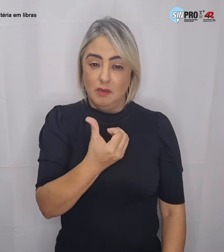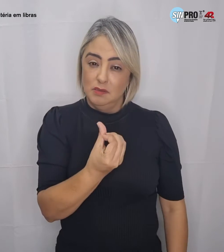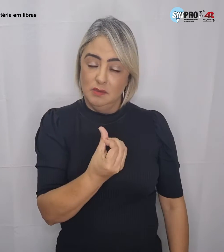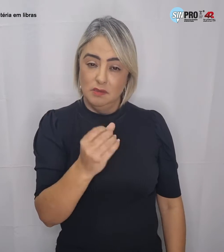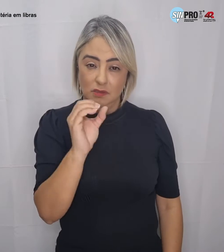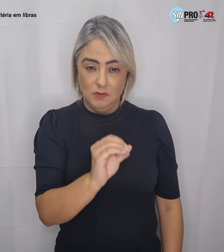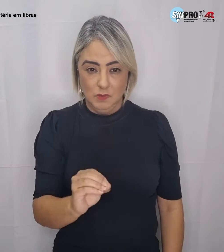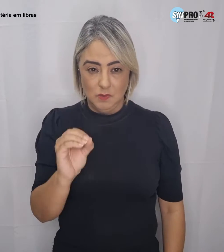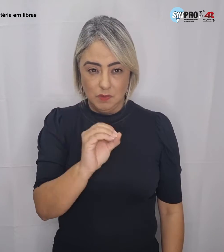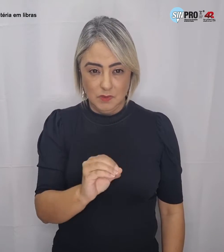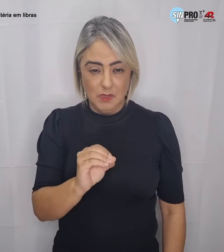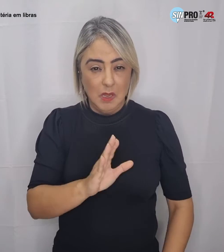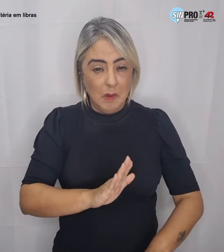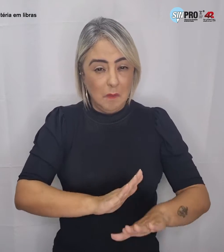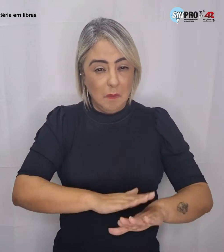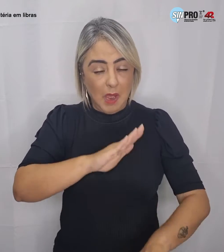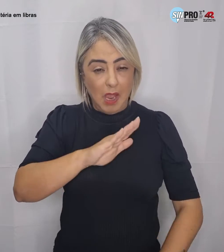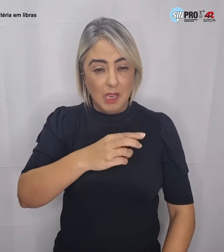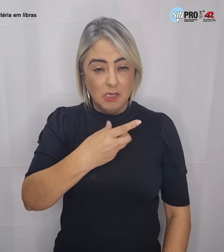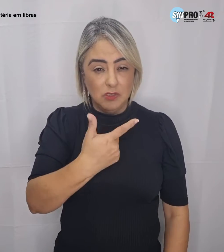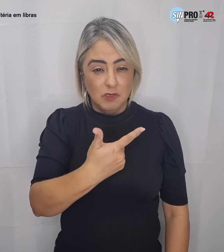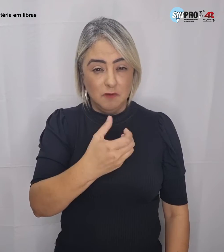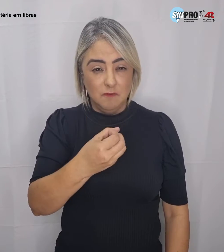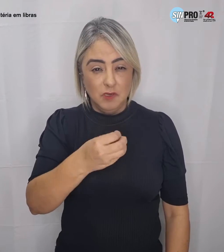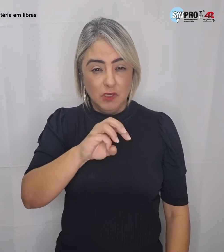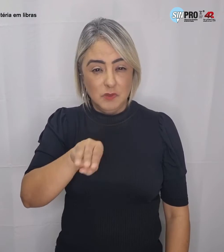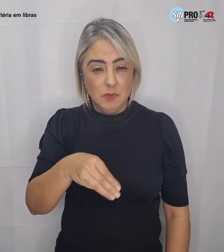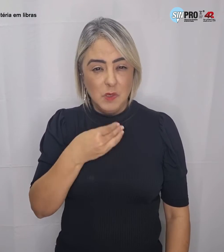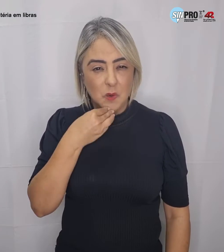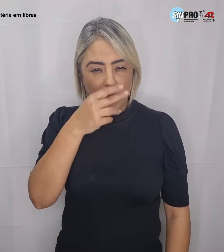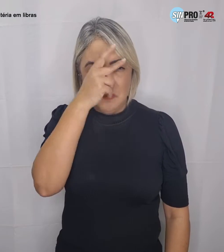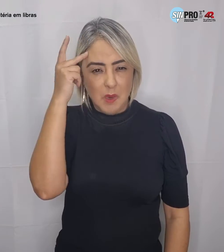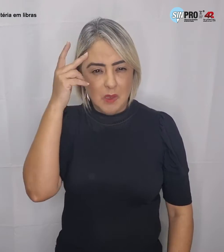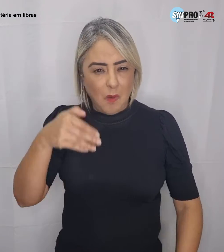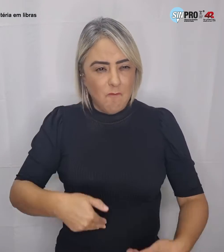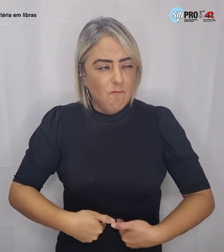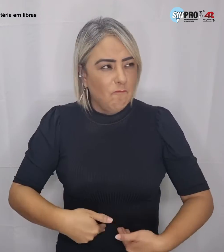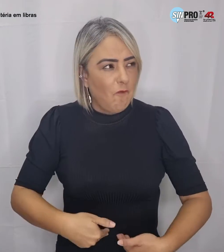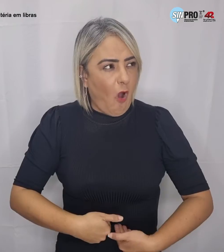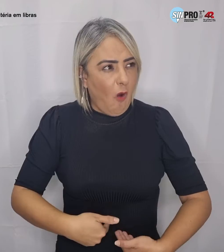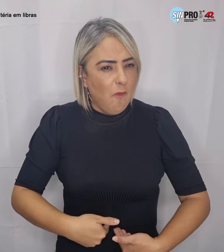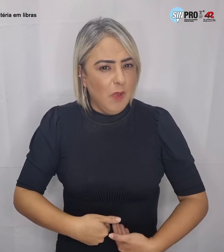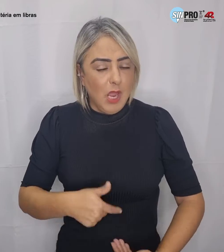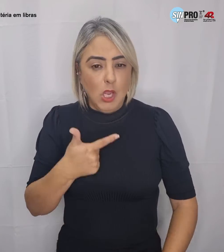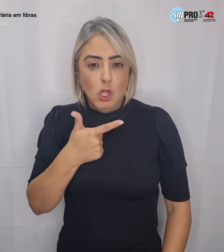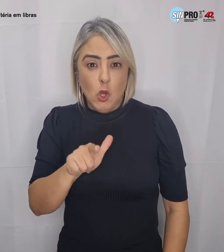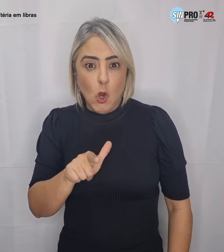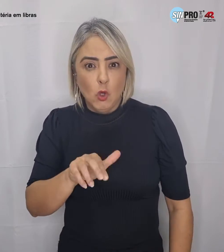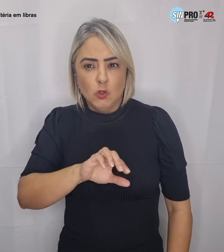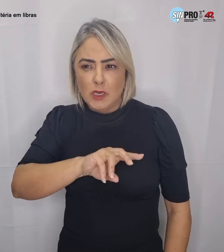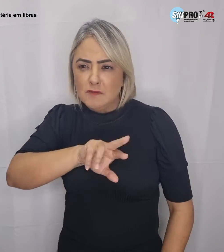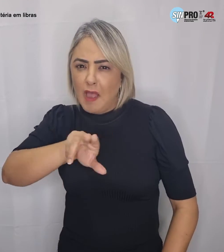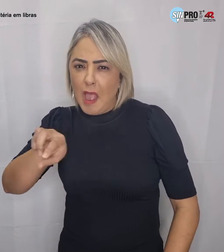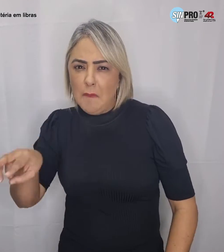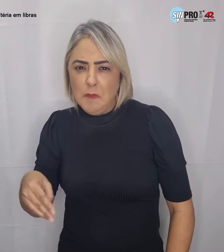16 de outubro, mais de 20 milhões de brasileiros passam fome e outros milhões